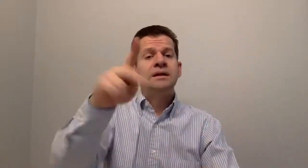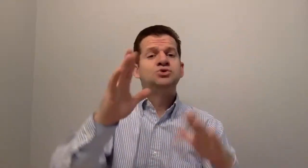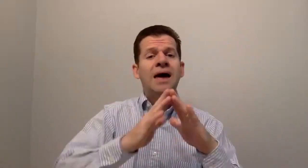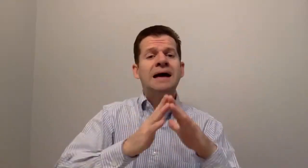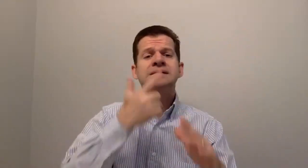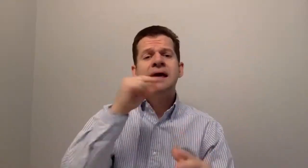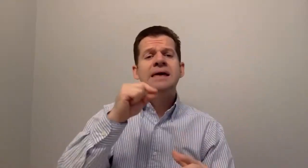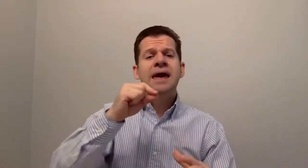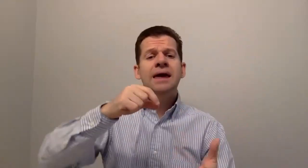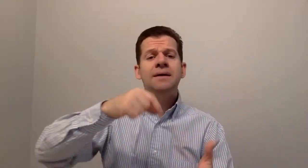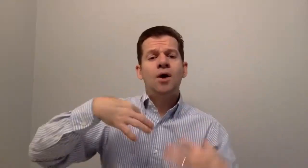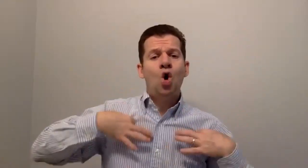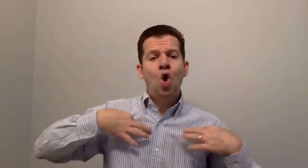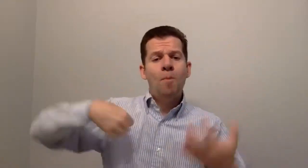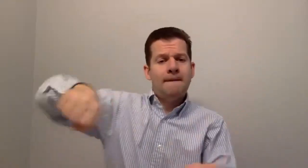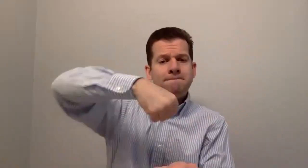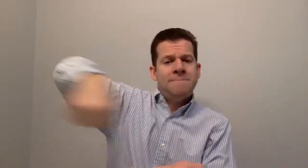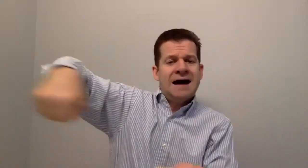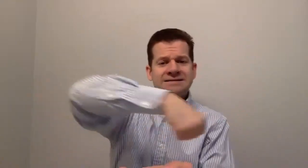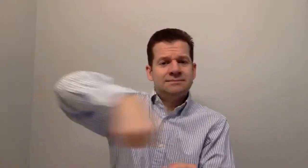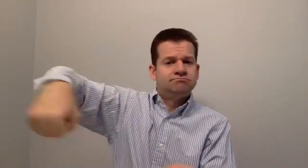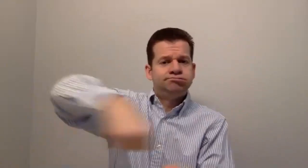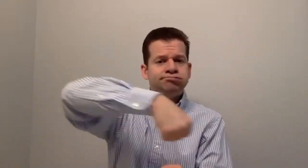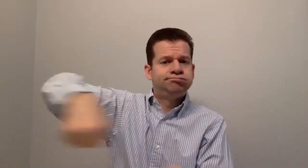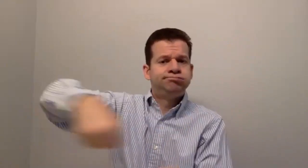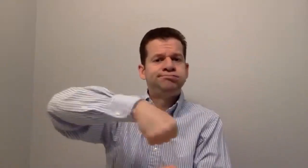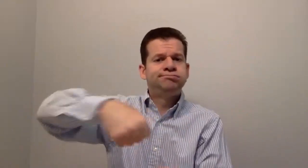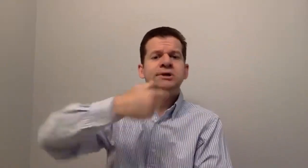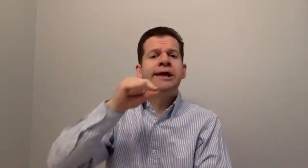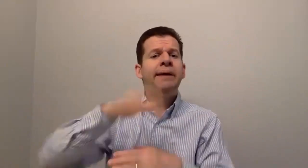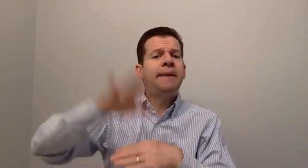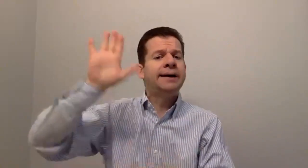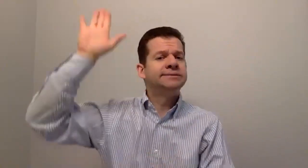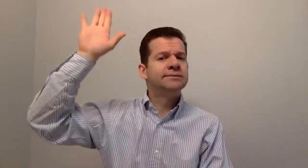Na sua casa, quem roupa passa? Quem mais?